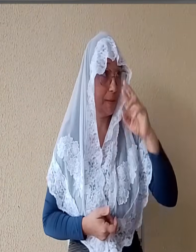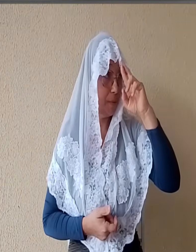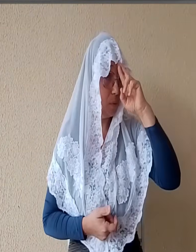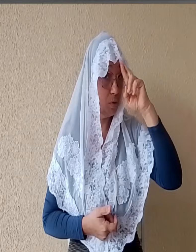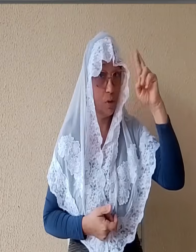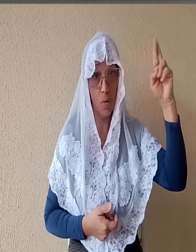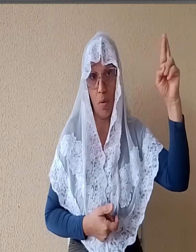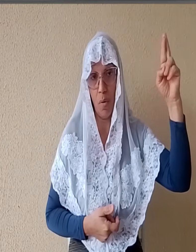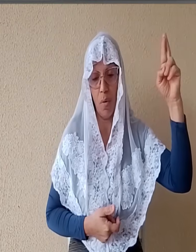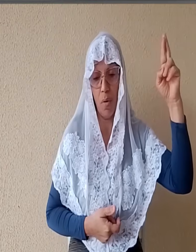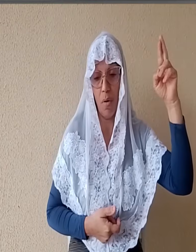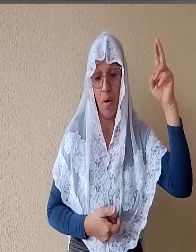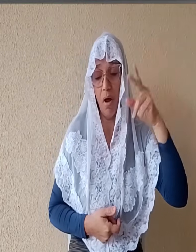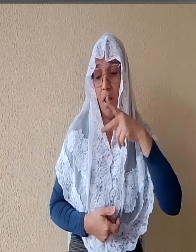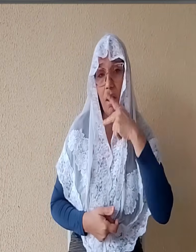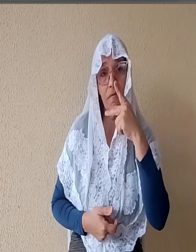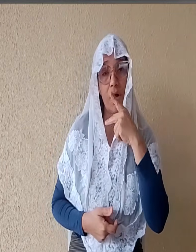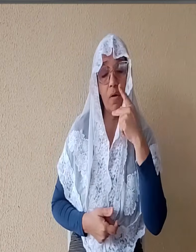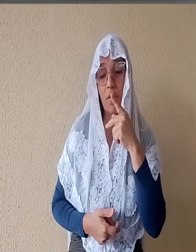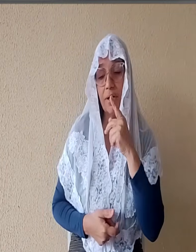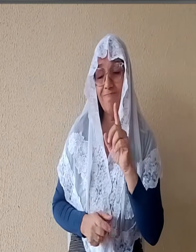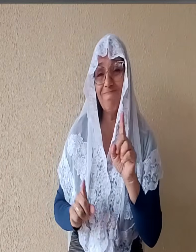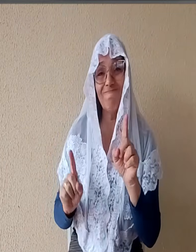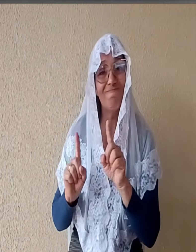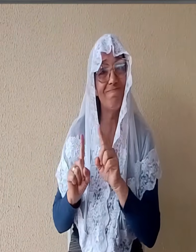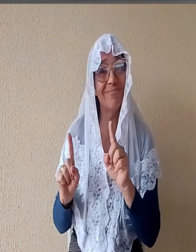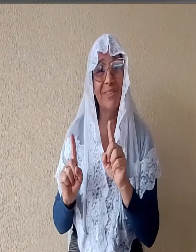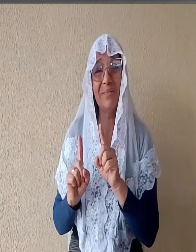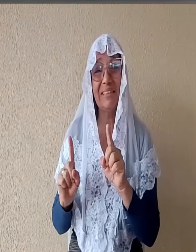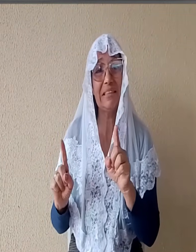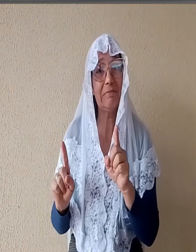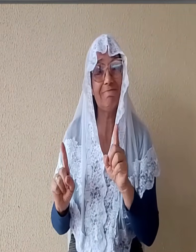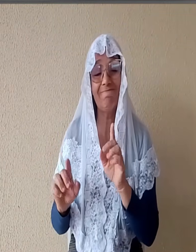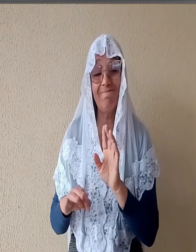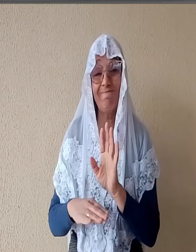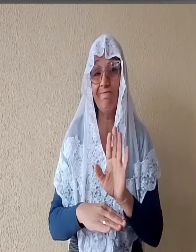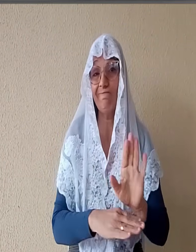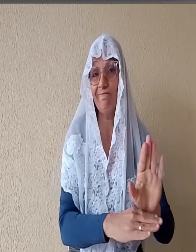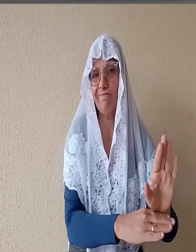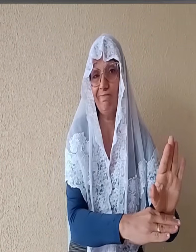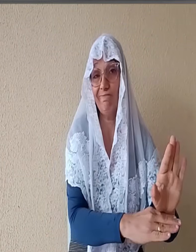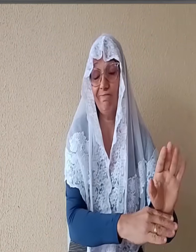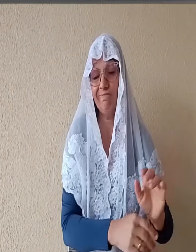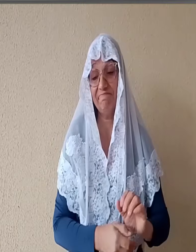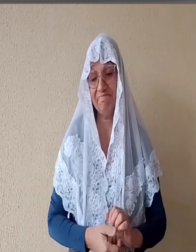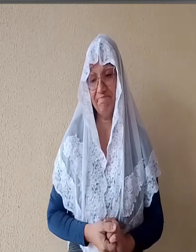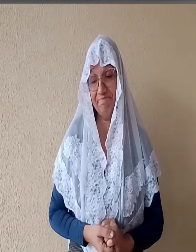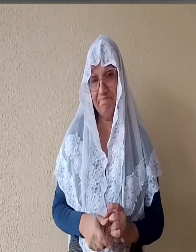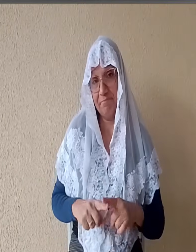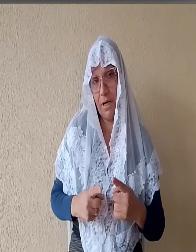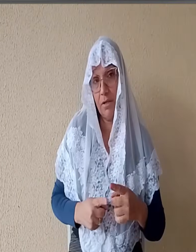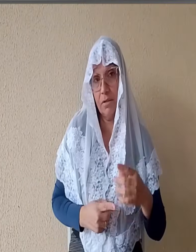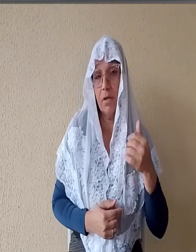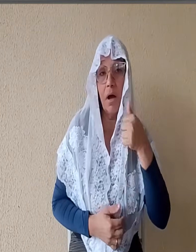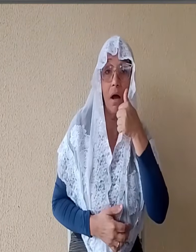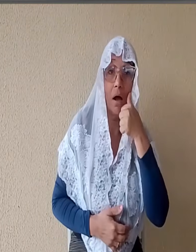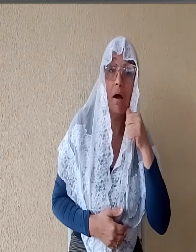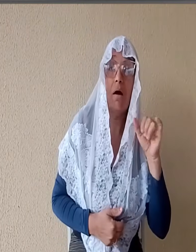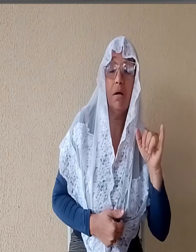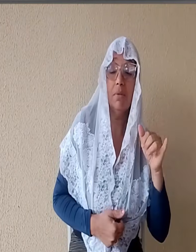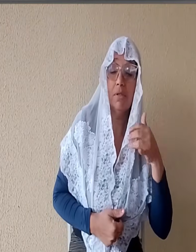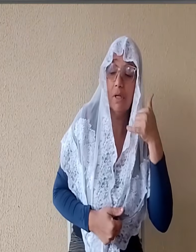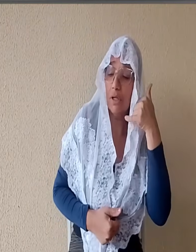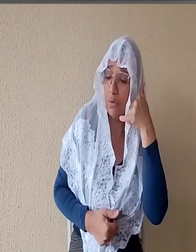era para ser, quando chegou estava gastando dinheiro num lugar, e estava todo